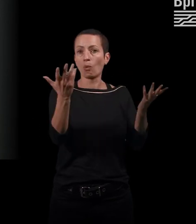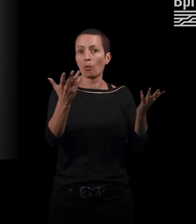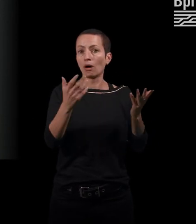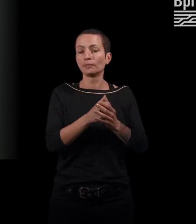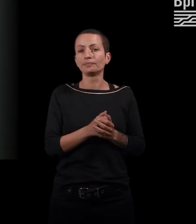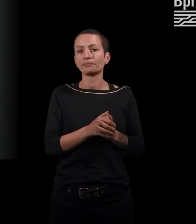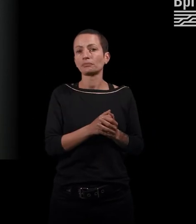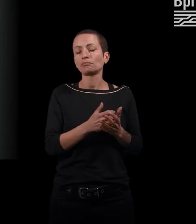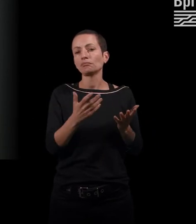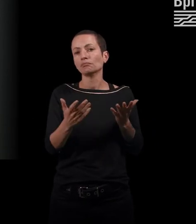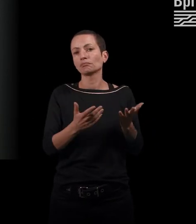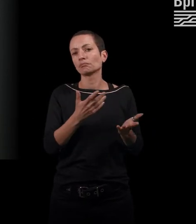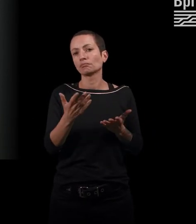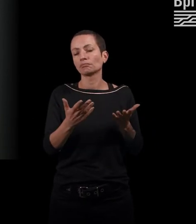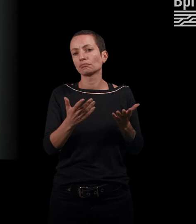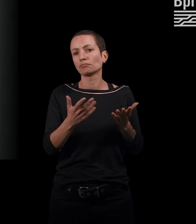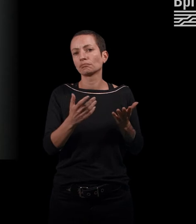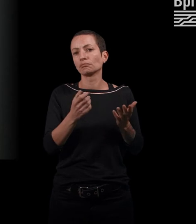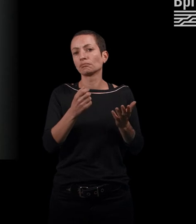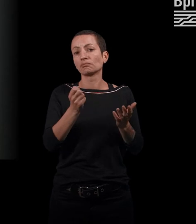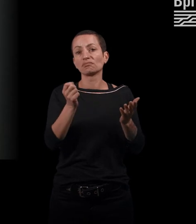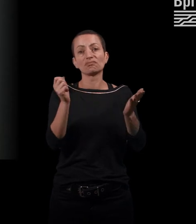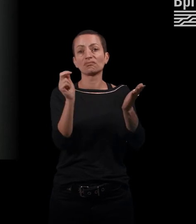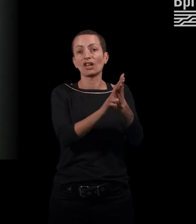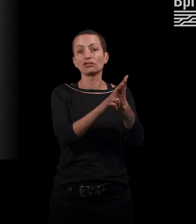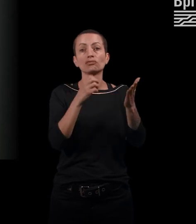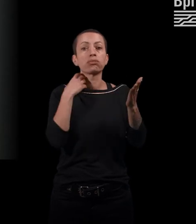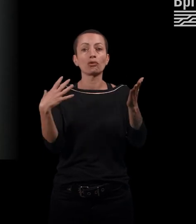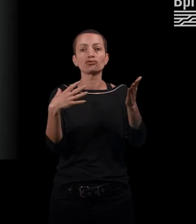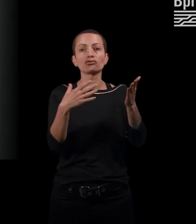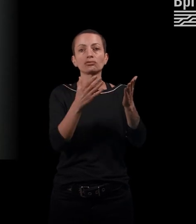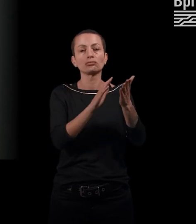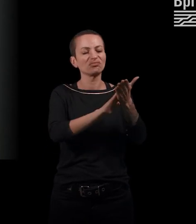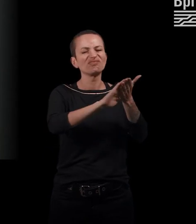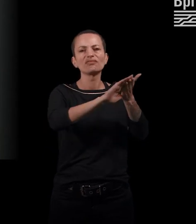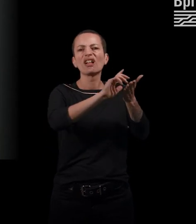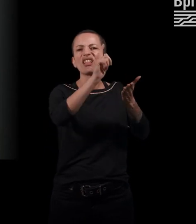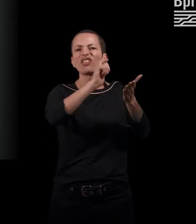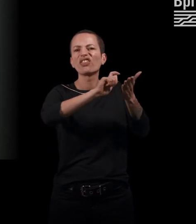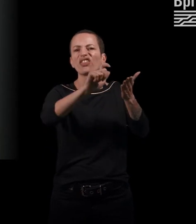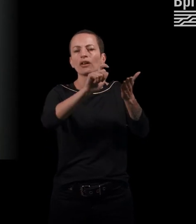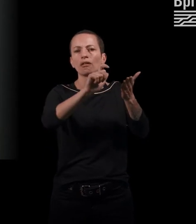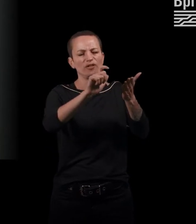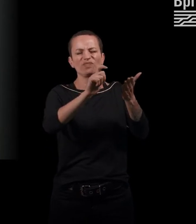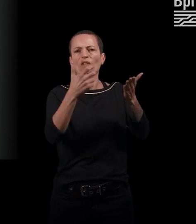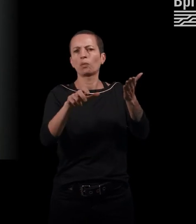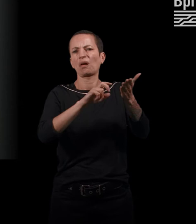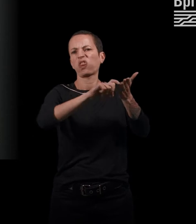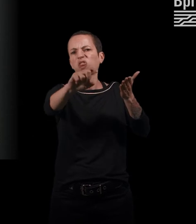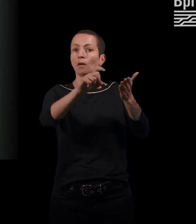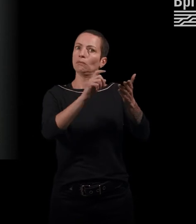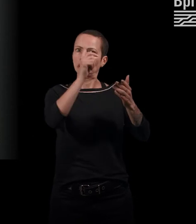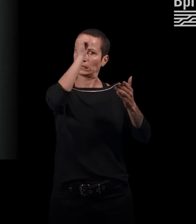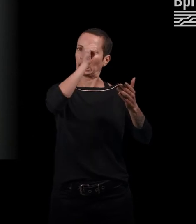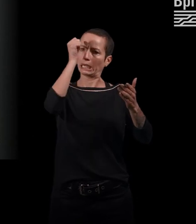voir une tache blanche qui est venue cacher un tag Donc, c'est probablement des gens qui ne voulaient pas qu'on tague un mur